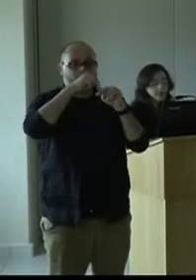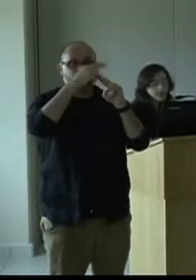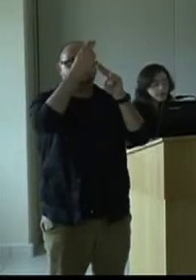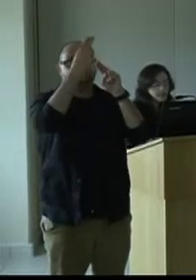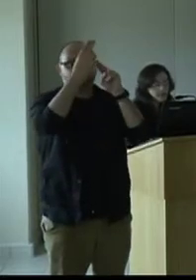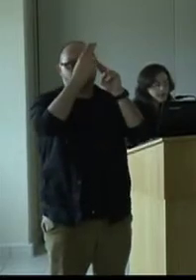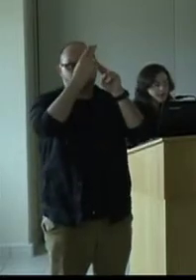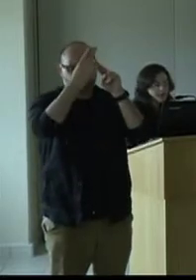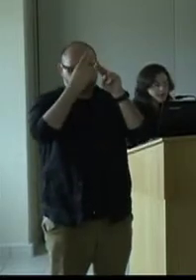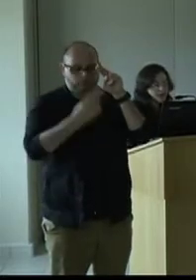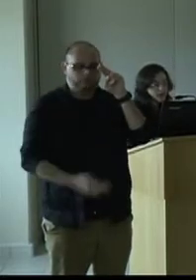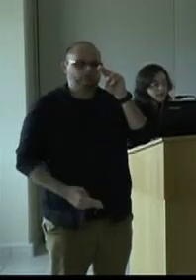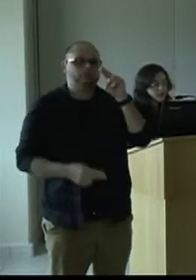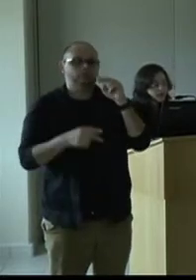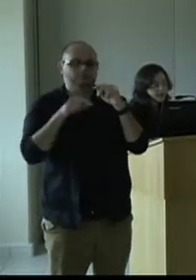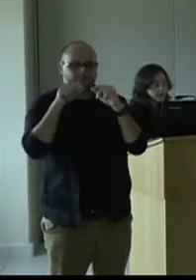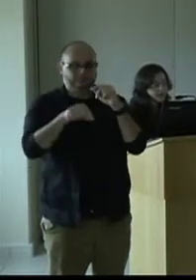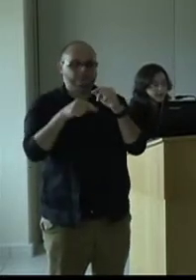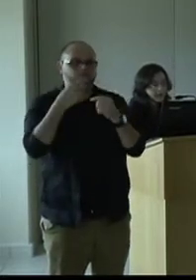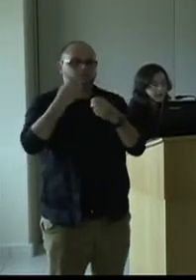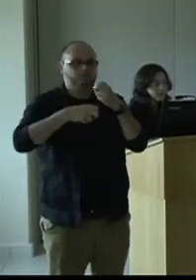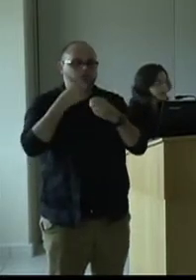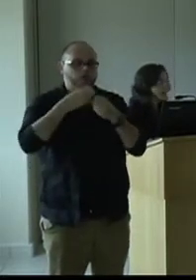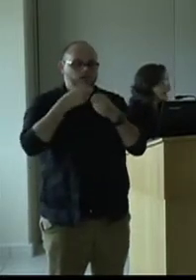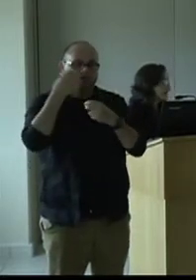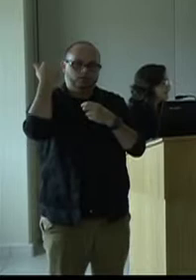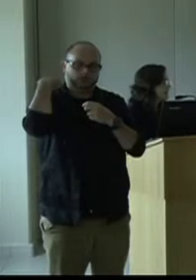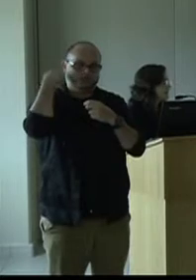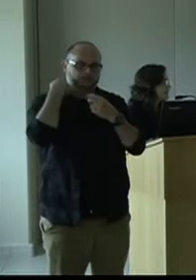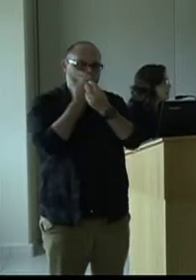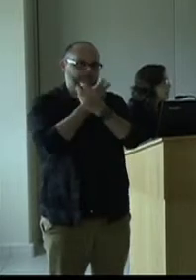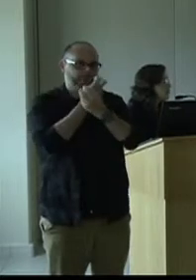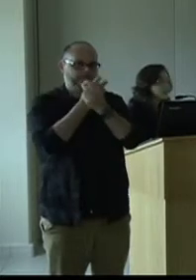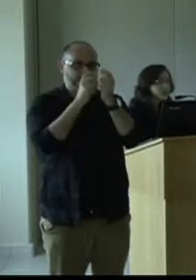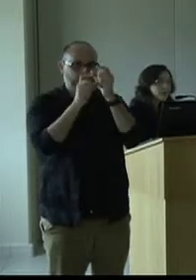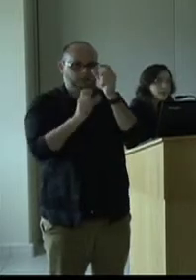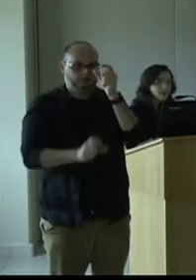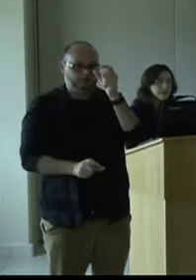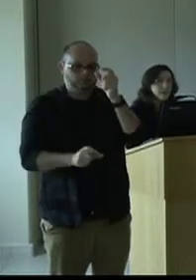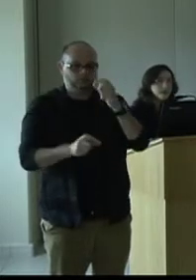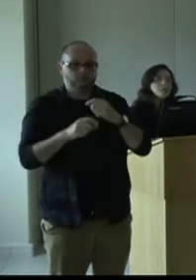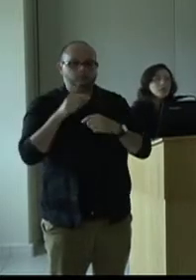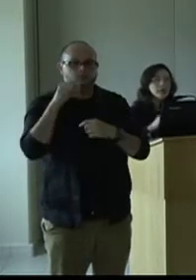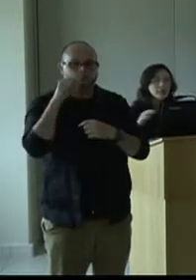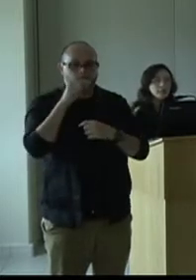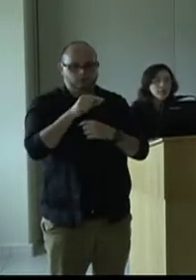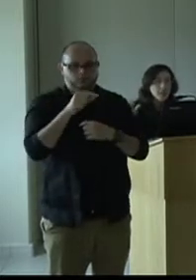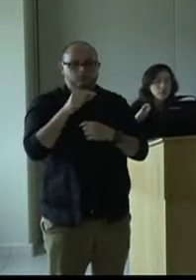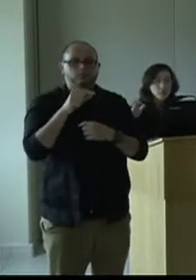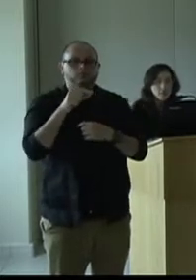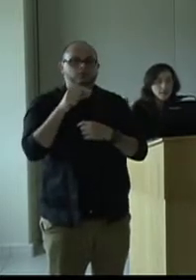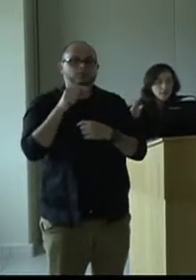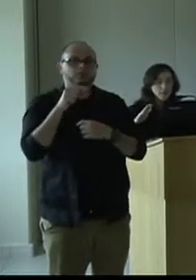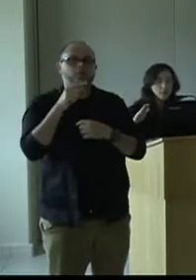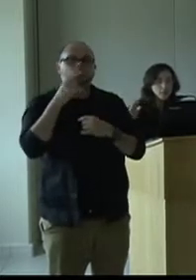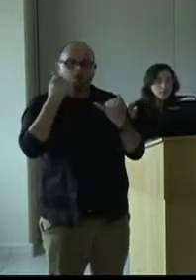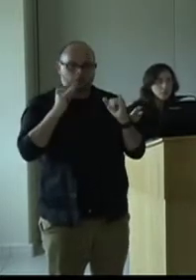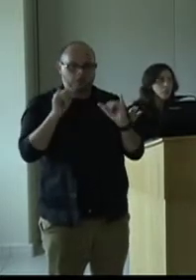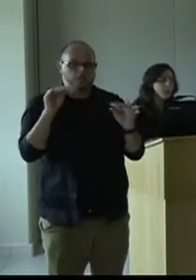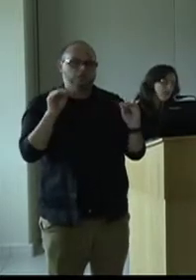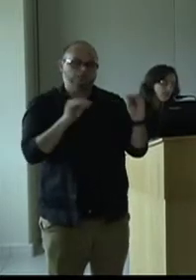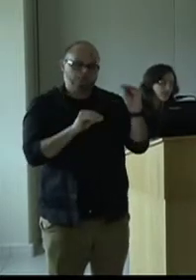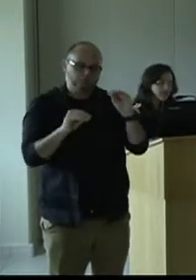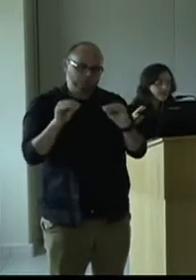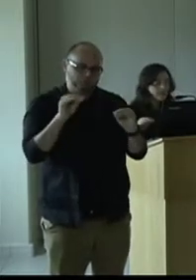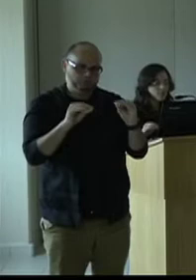a nivel cervical, lo que hace que ella tenga una cuadriplegia parcial, porque ella tiene movimiento,